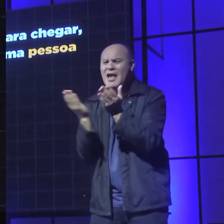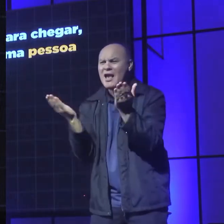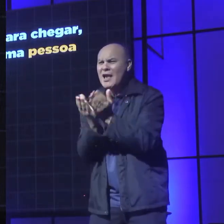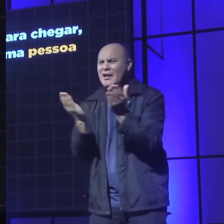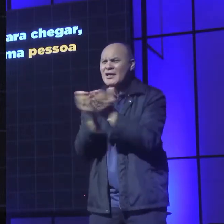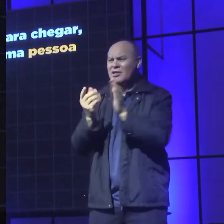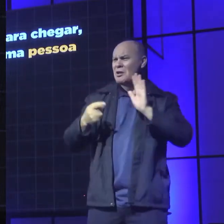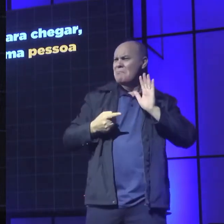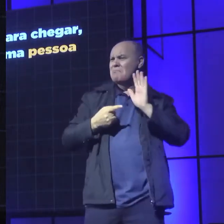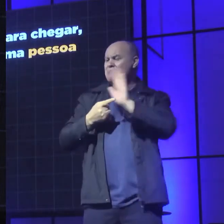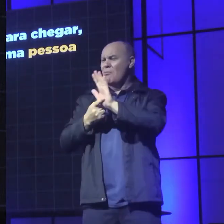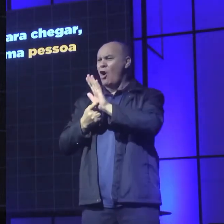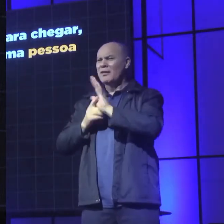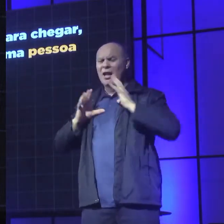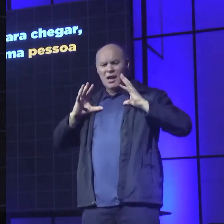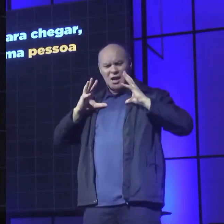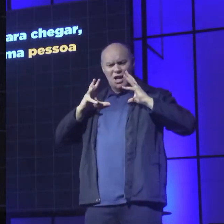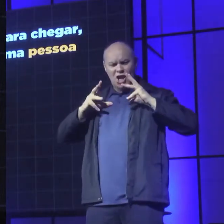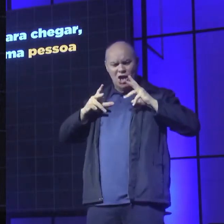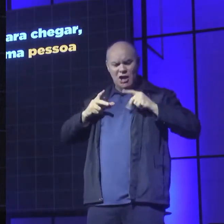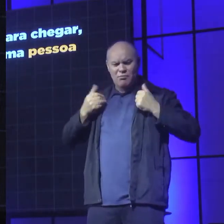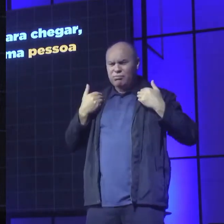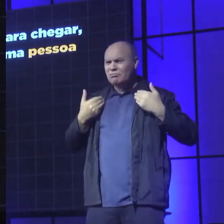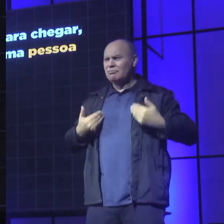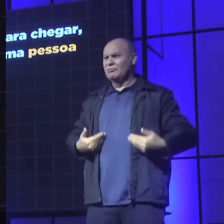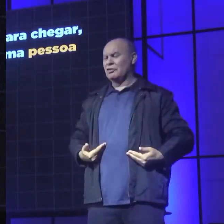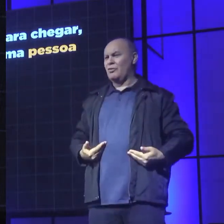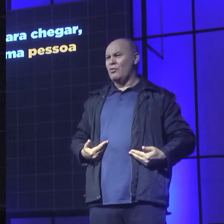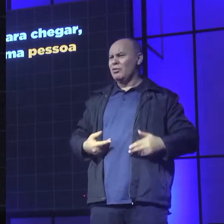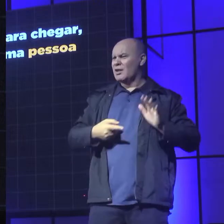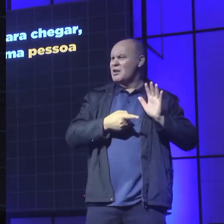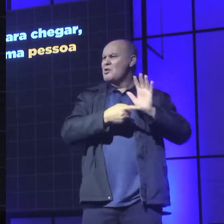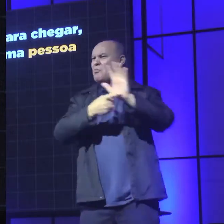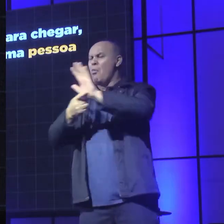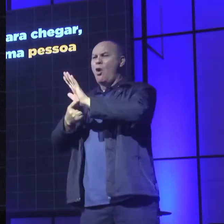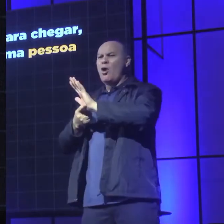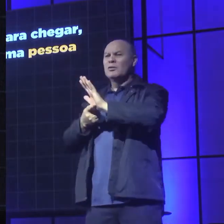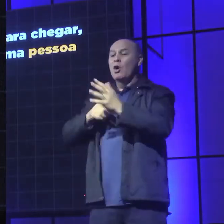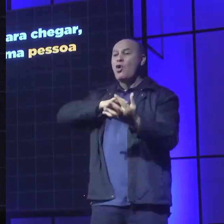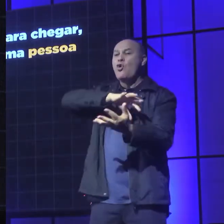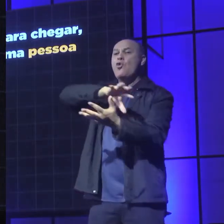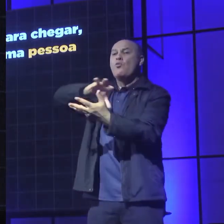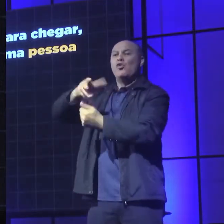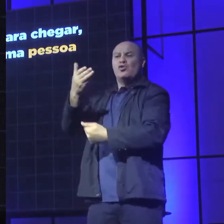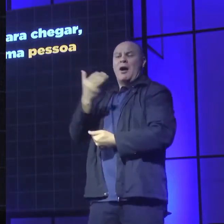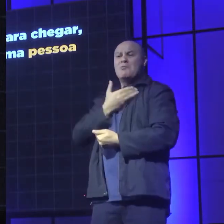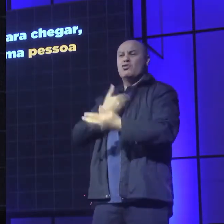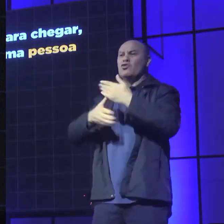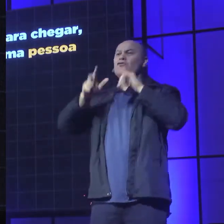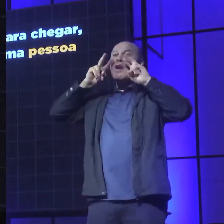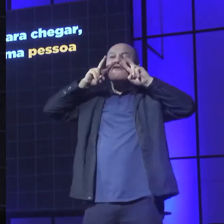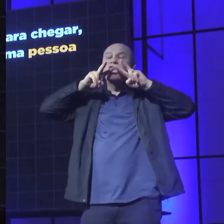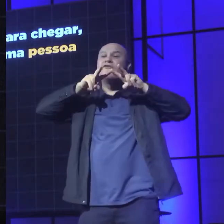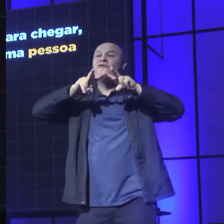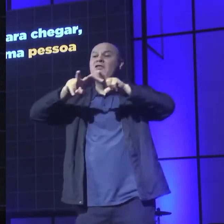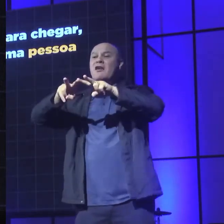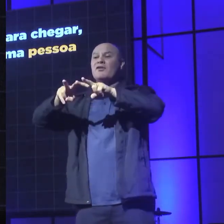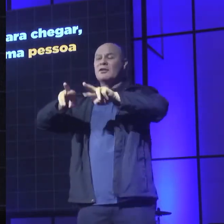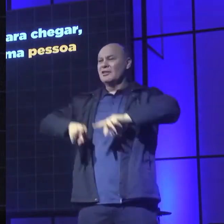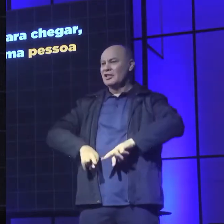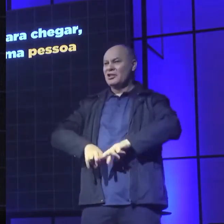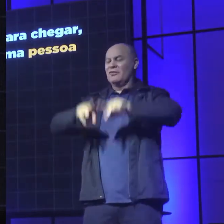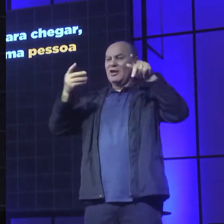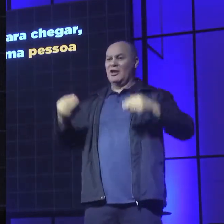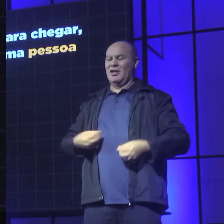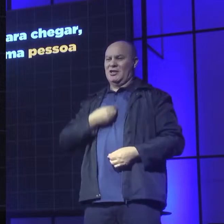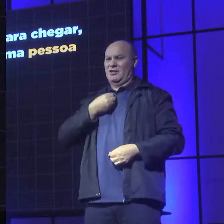Deus. Nós somos pecadores, mas somos amados por Deus, que quer nos levar a